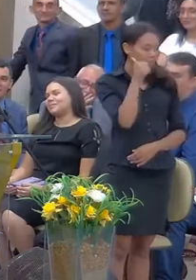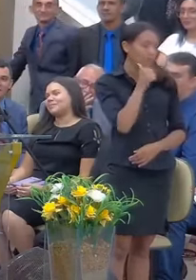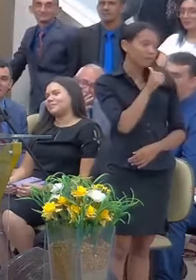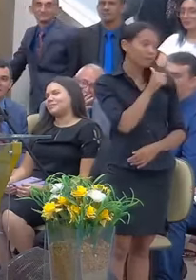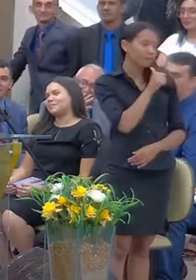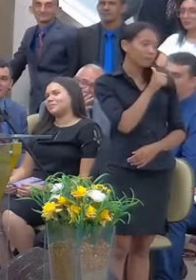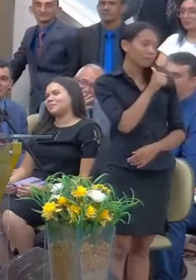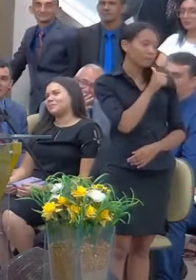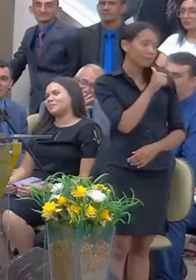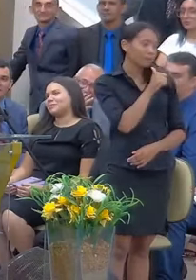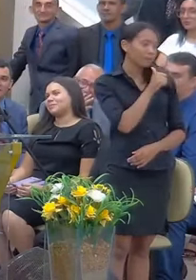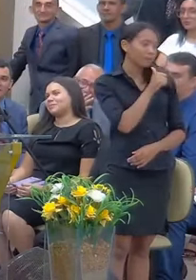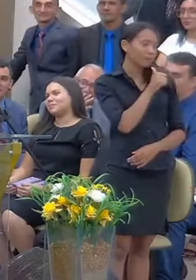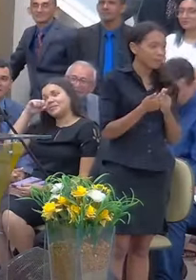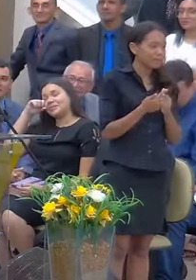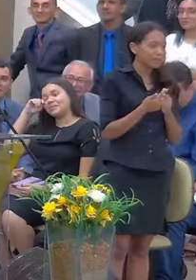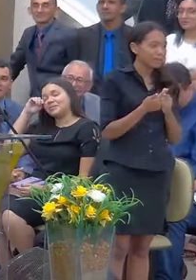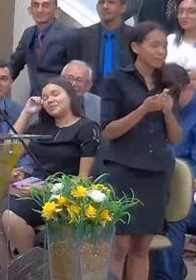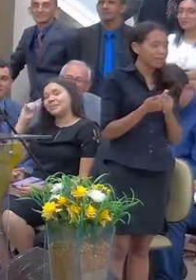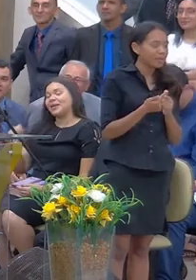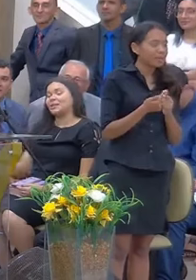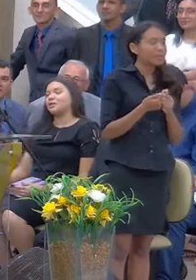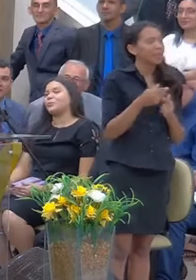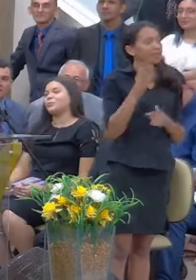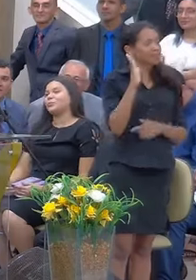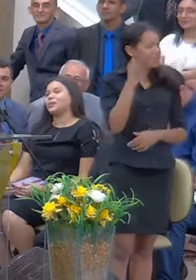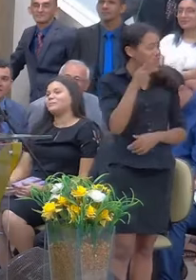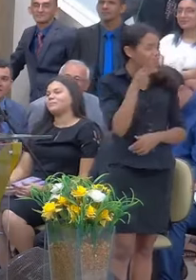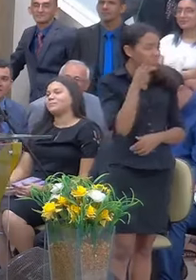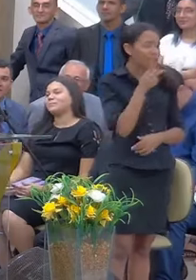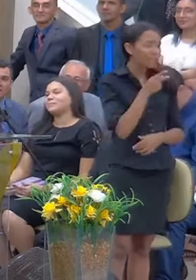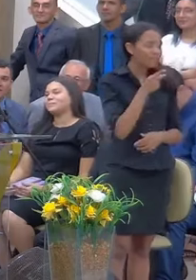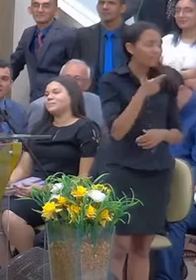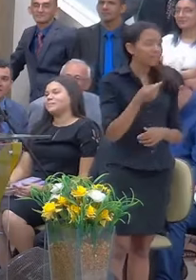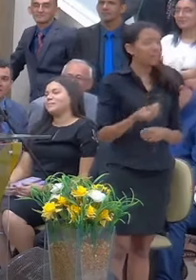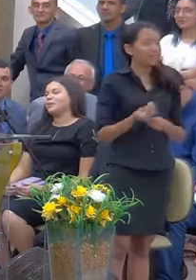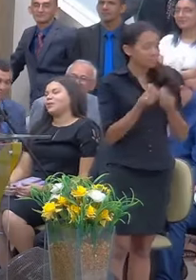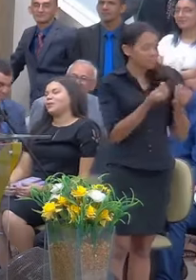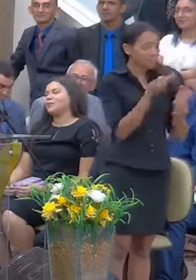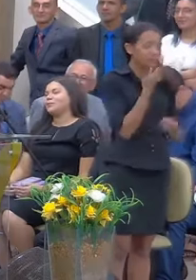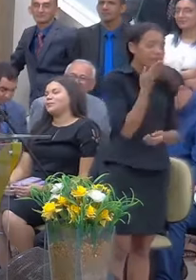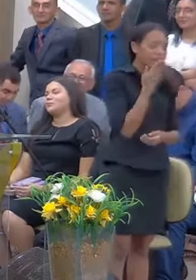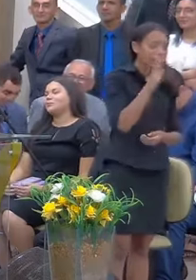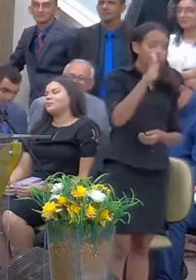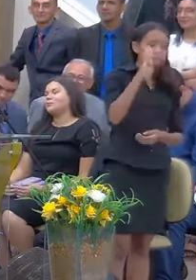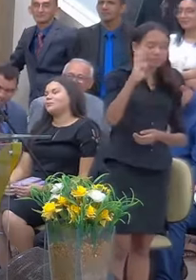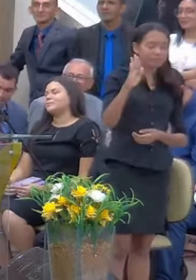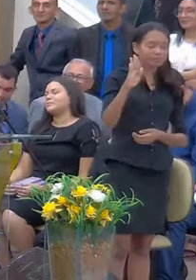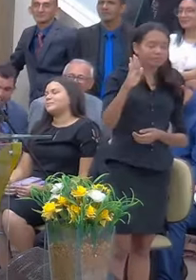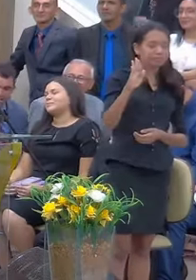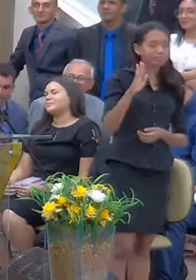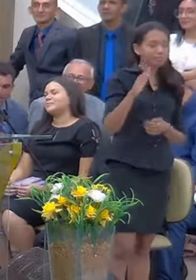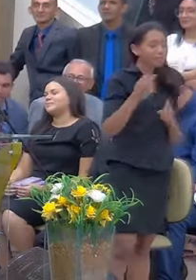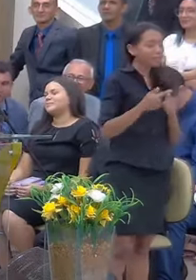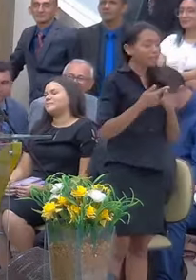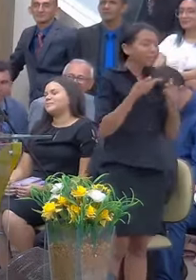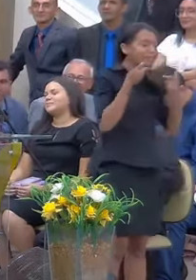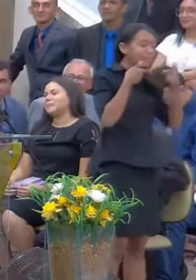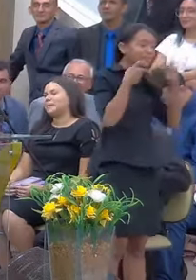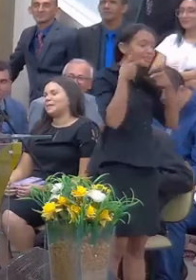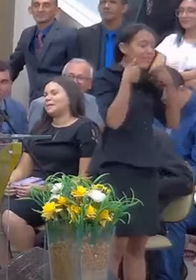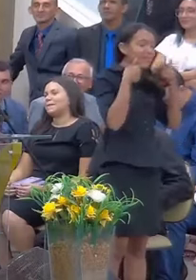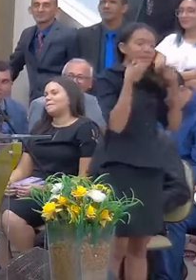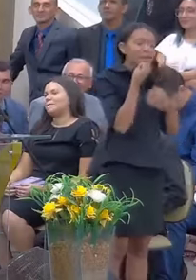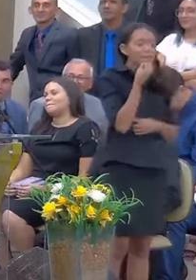Eu não já disse que eu vou fazer a minha promessa? Irmão, sorrir é agradável. Sorrir é bom. Sorrir